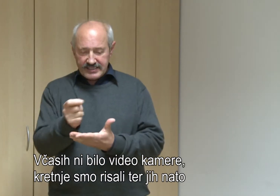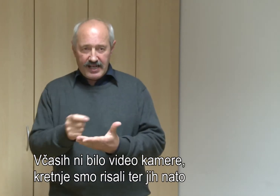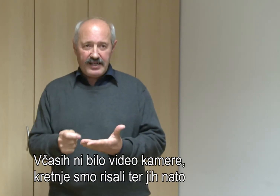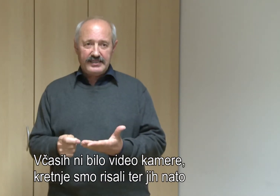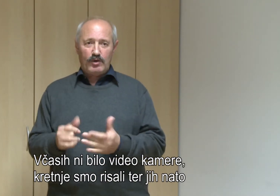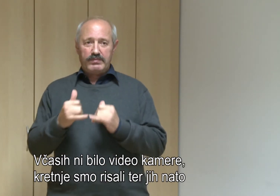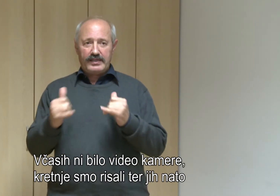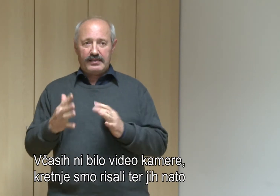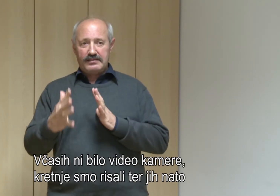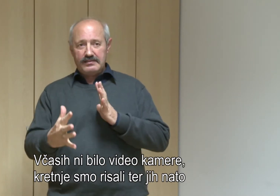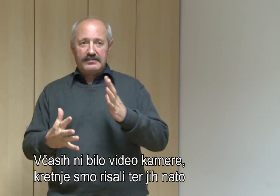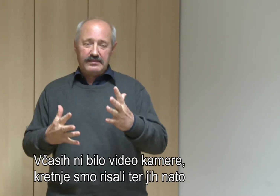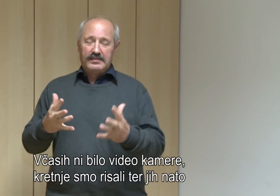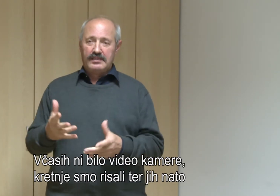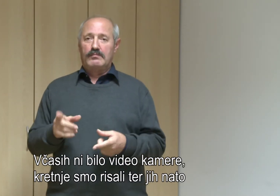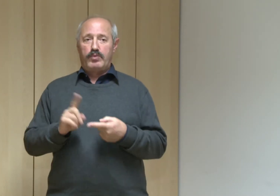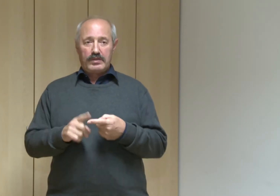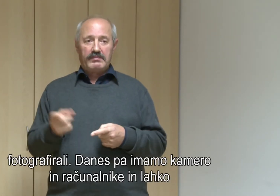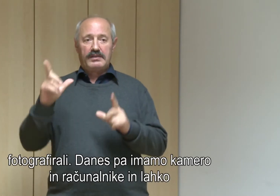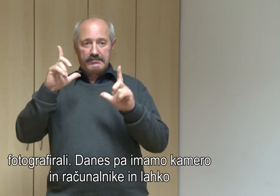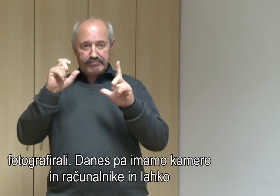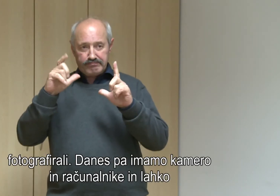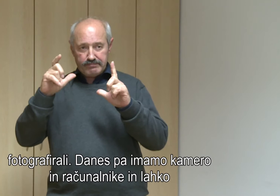siamo perché